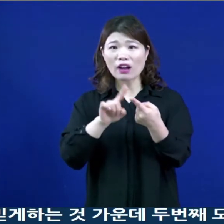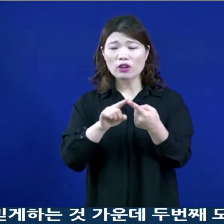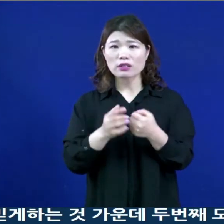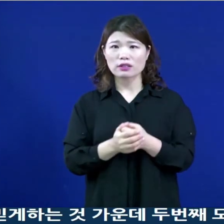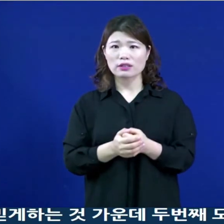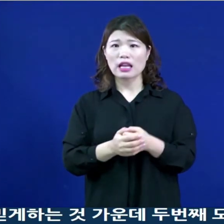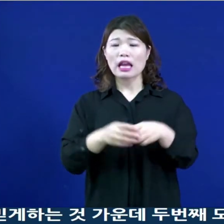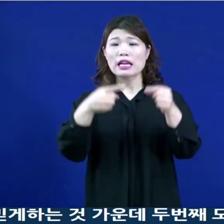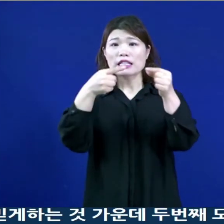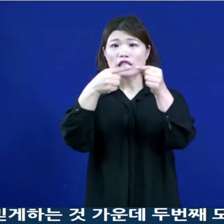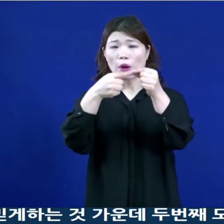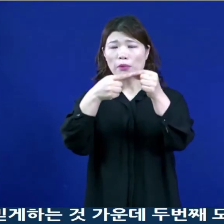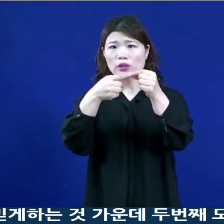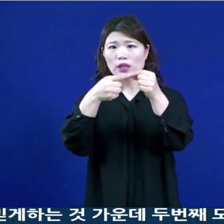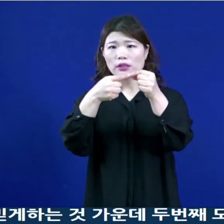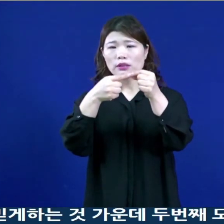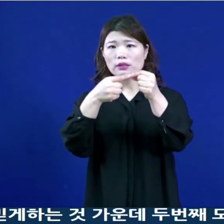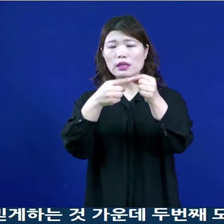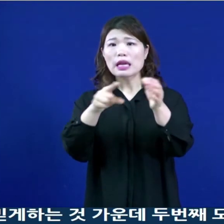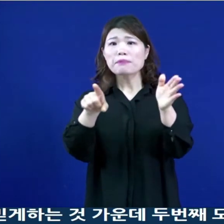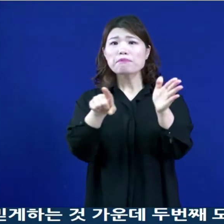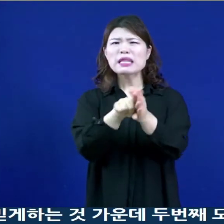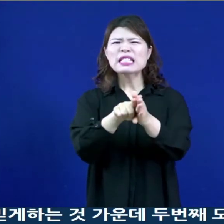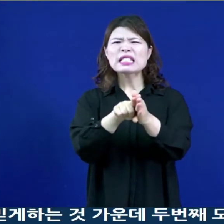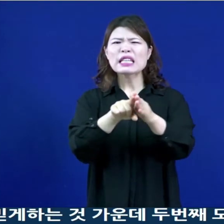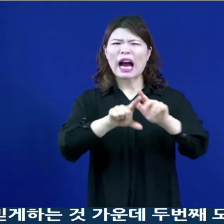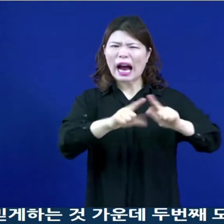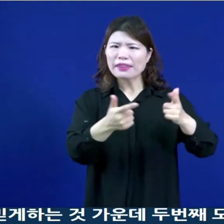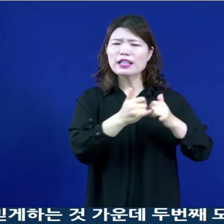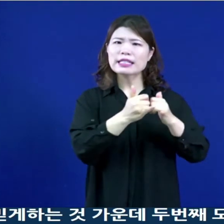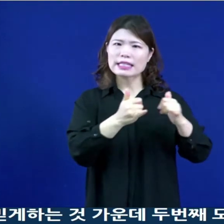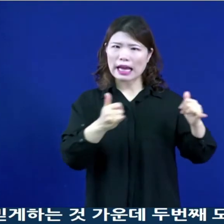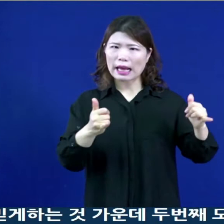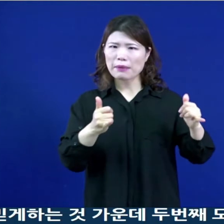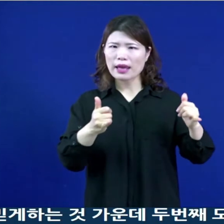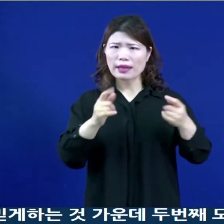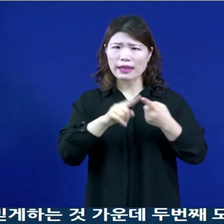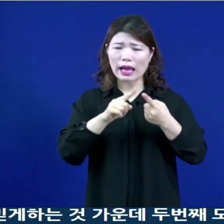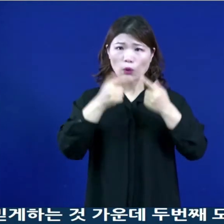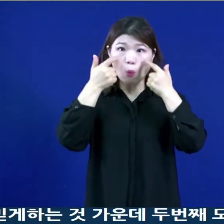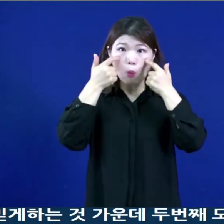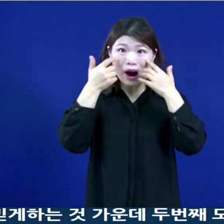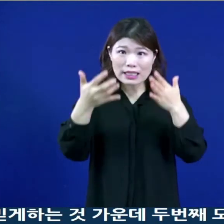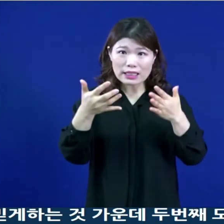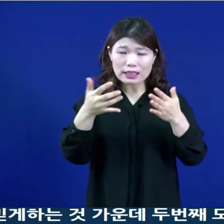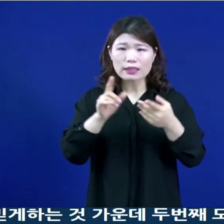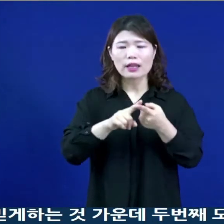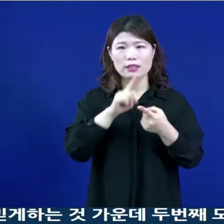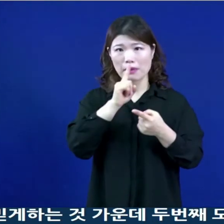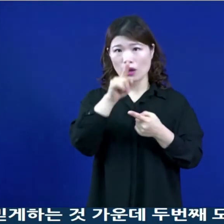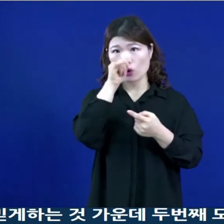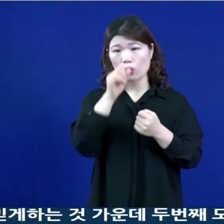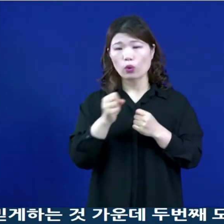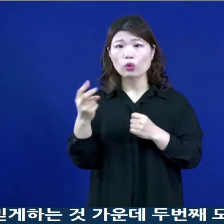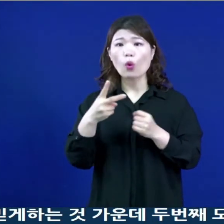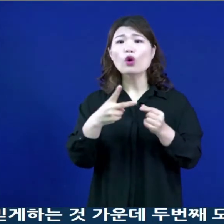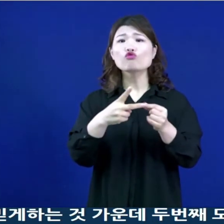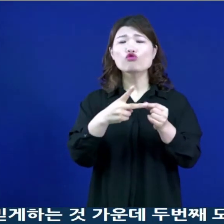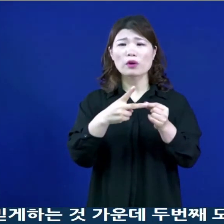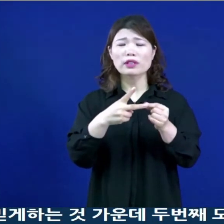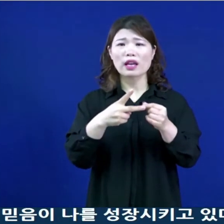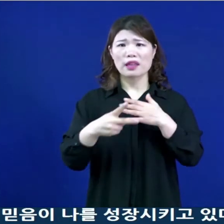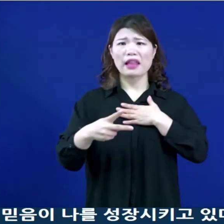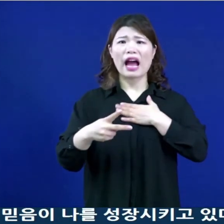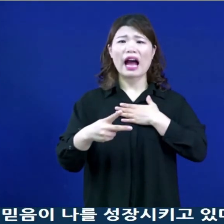붙들어주는 확실성이 내 삶에 나타나는 게 믿음인데, 두 번째 요소는 뭐냐면 나 자신이 그 믿음을 붙들고 살아서